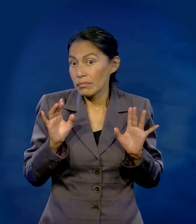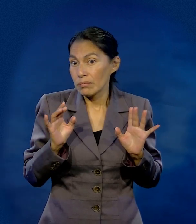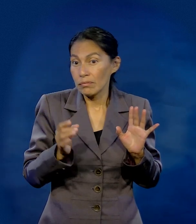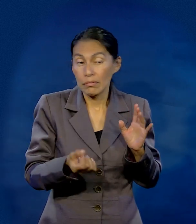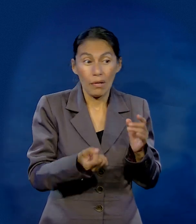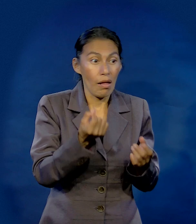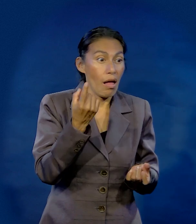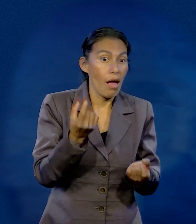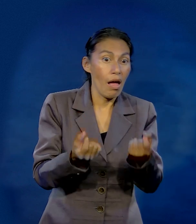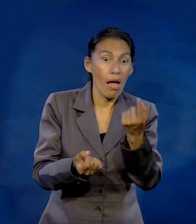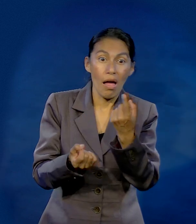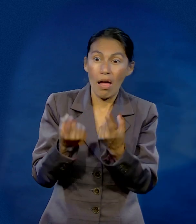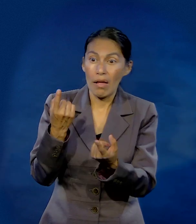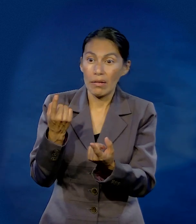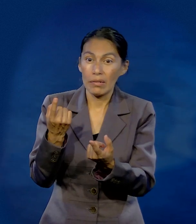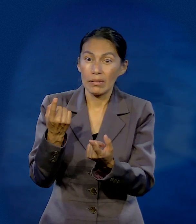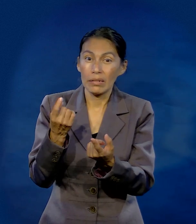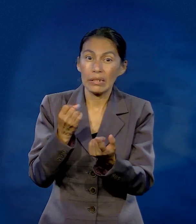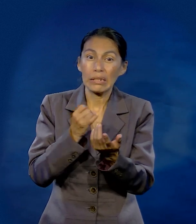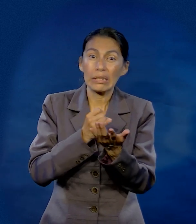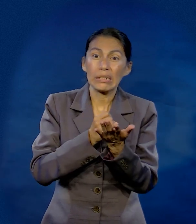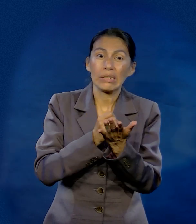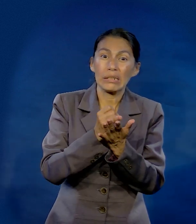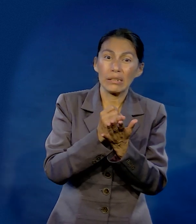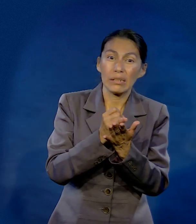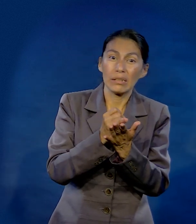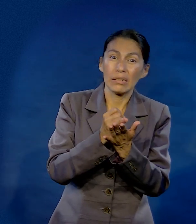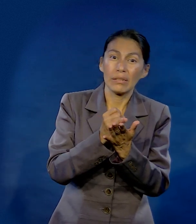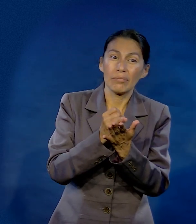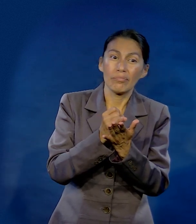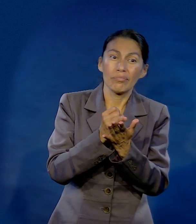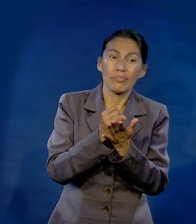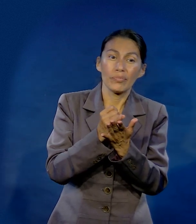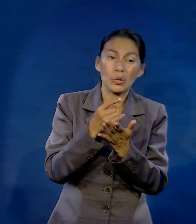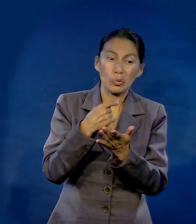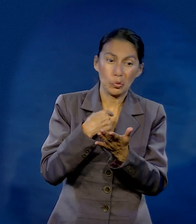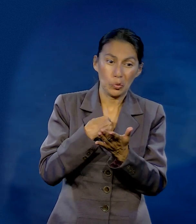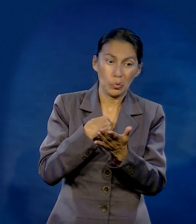Ayúdame señor a estar enfocado en las cosas eternas